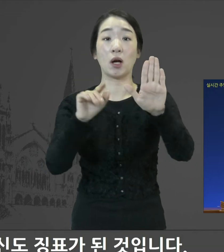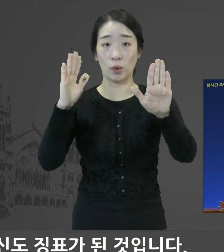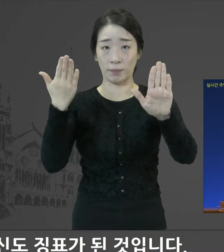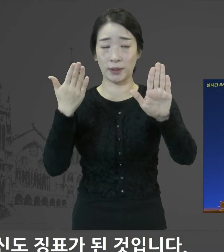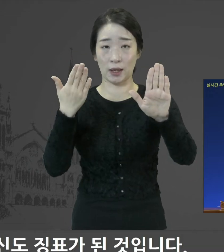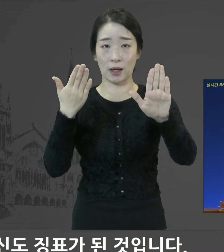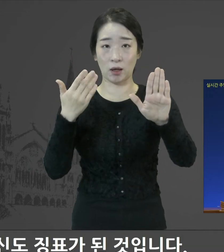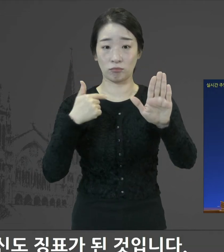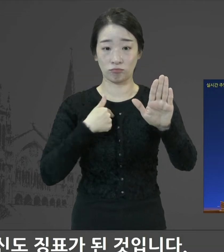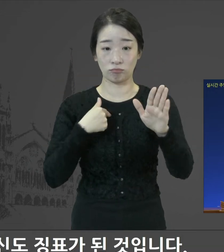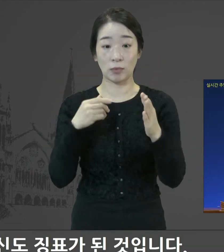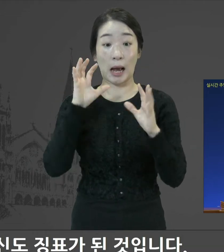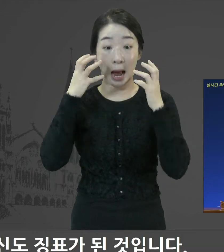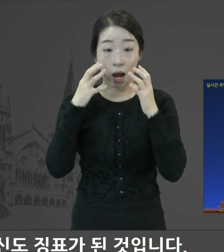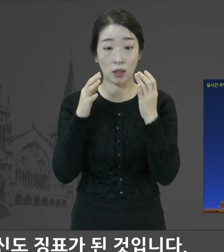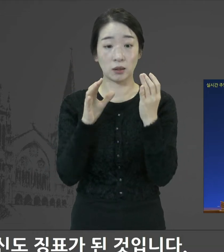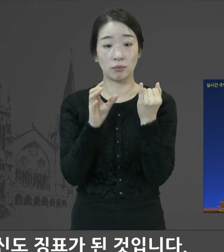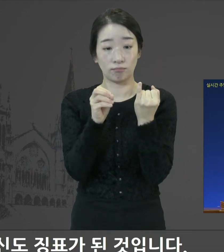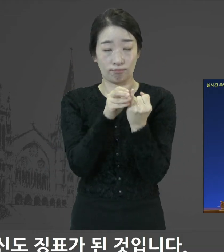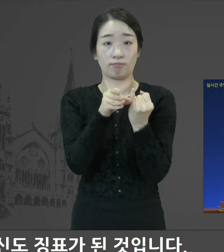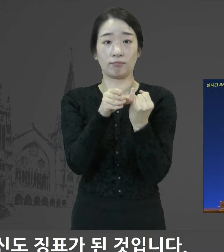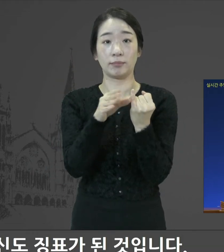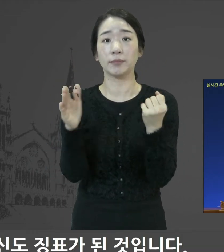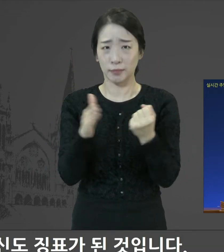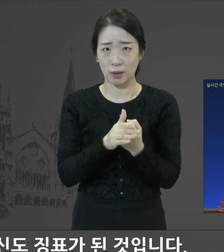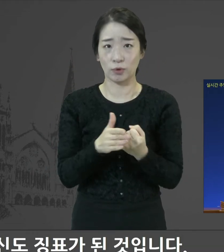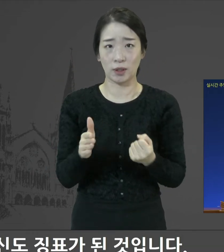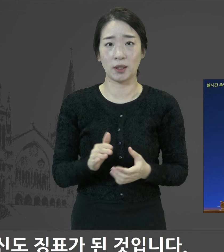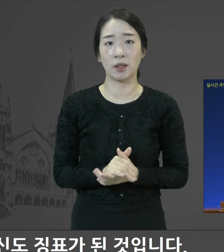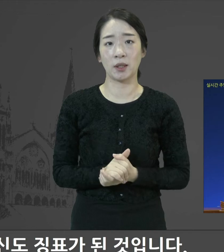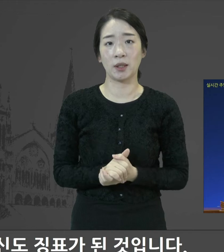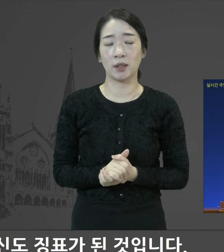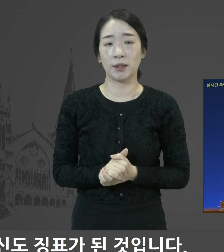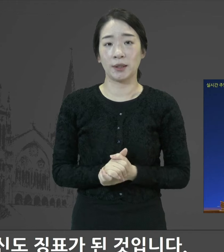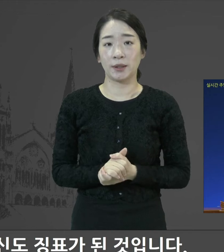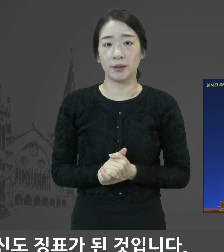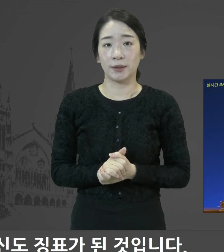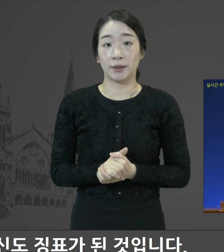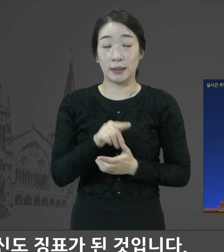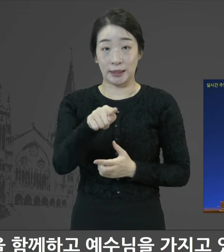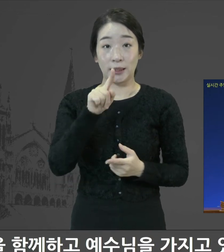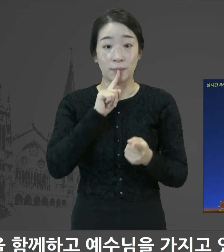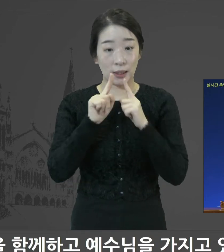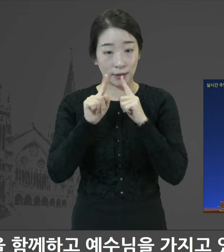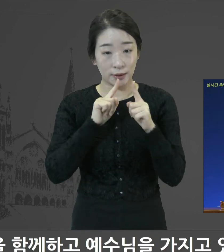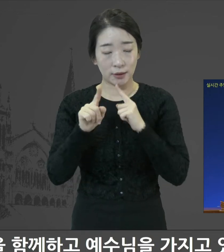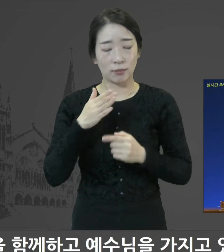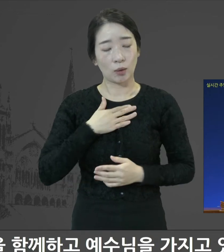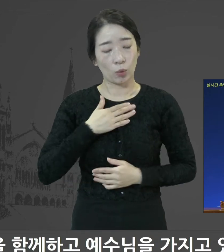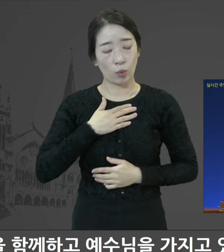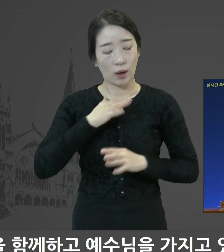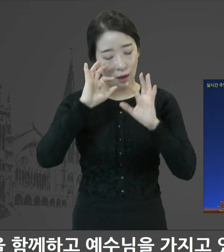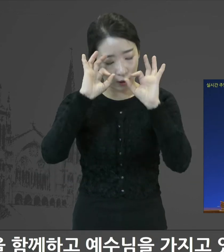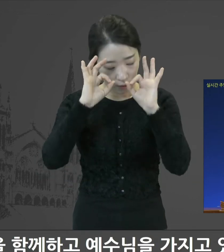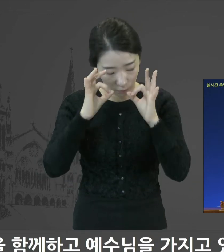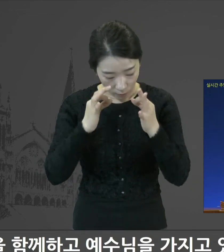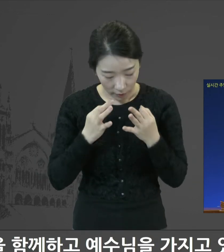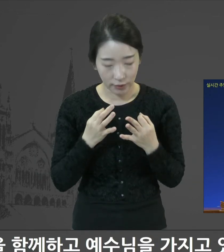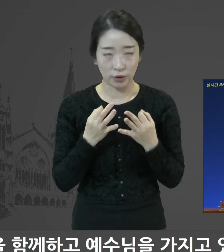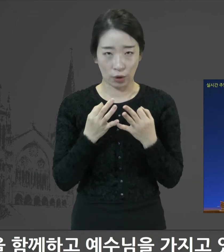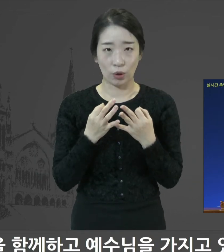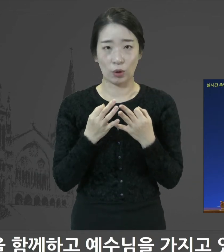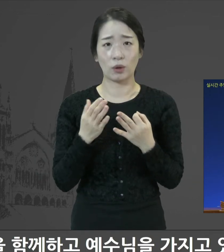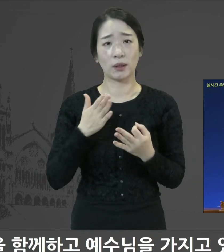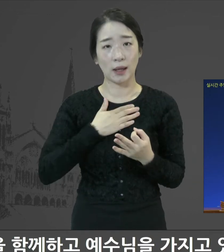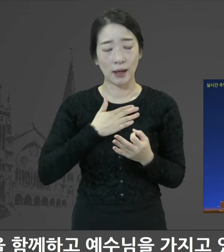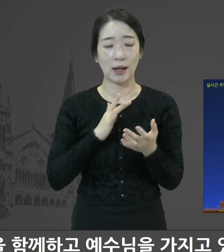예수님을 이렇게 가지고 있는 이 마리아도 징표가 된 거죠. 저는 이 말씀을 저에게도 적용해 봅니다. 제가 예수님을